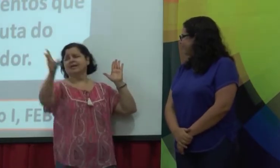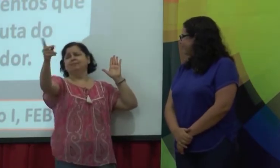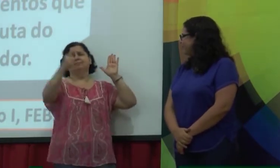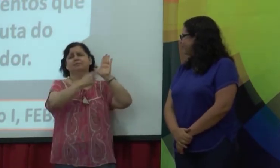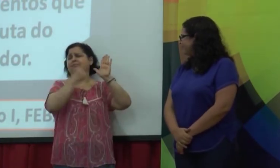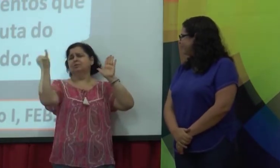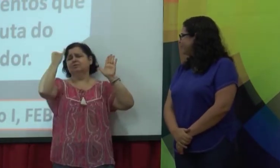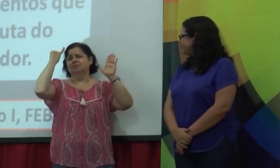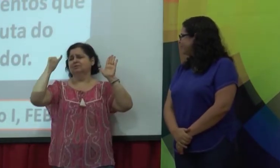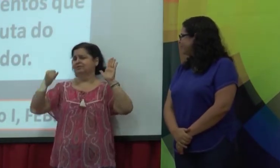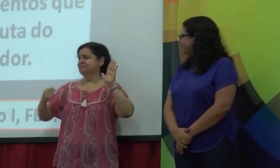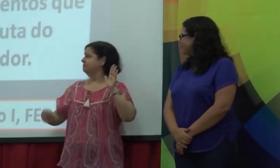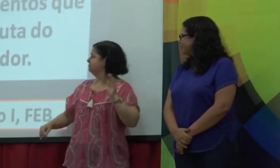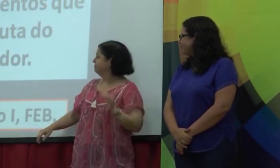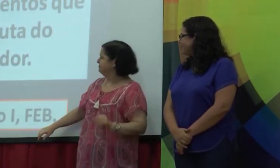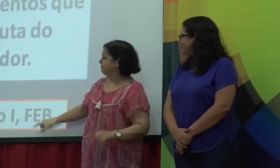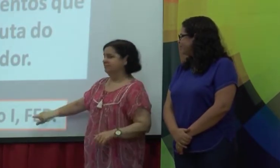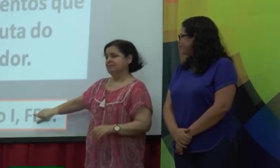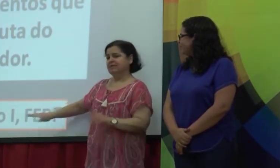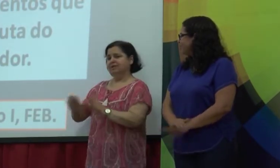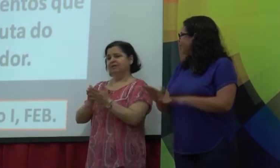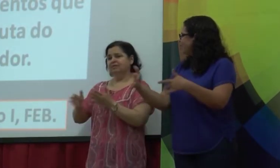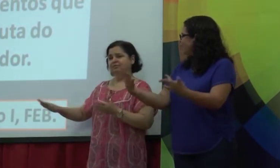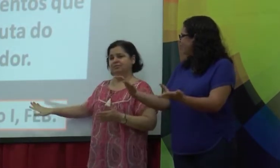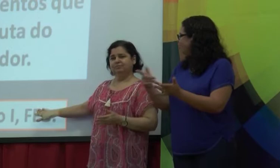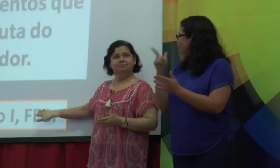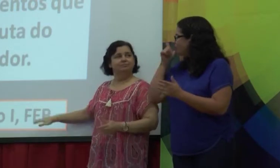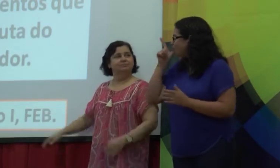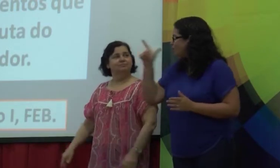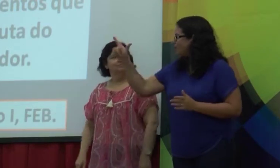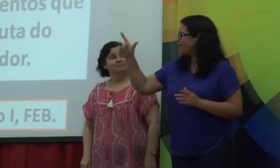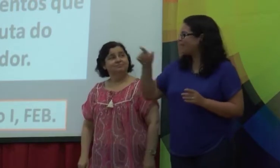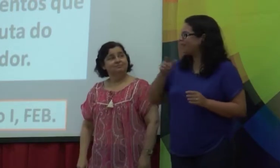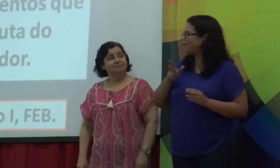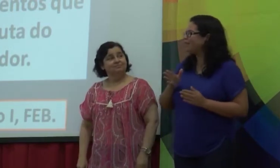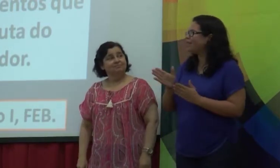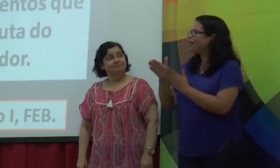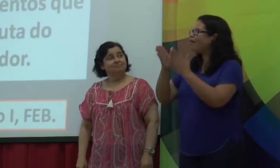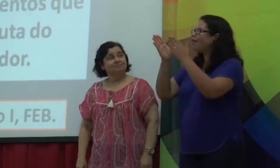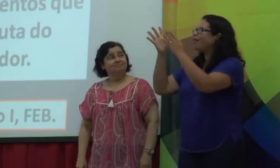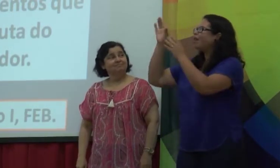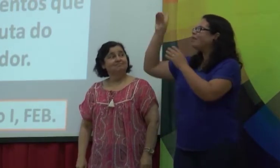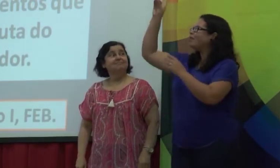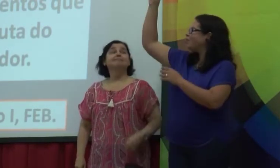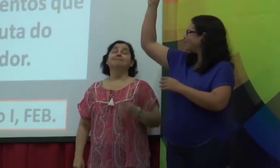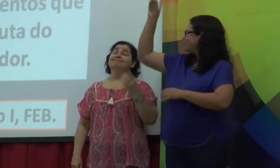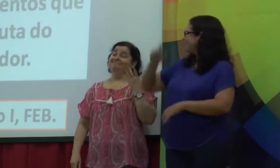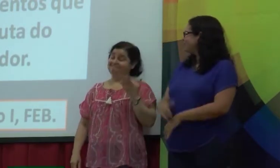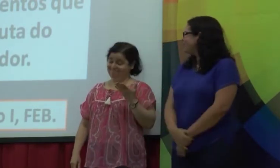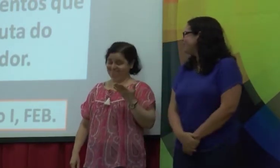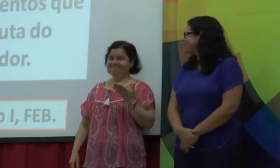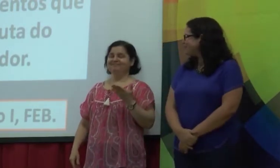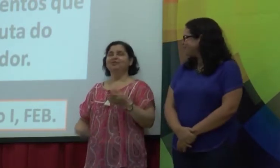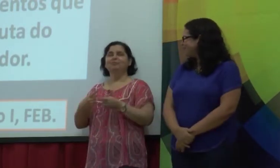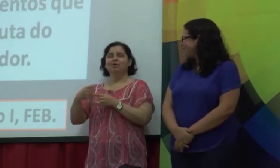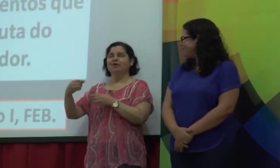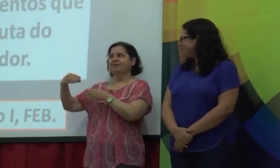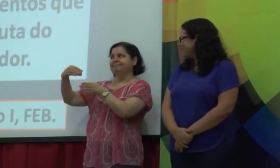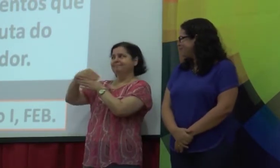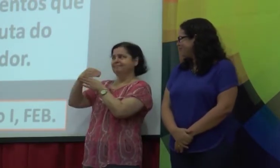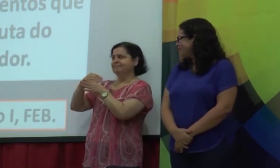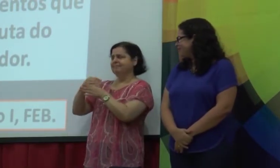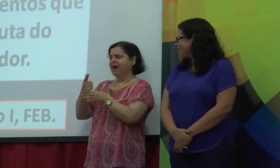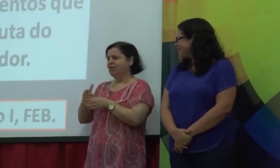muito importante. Nosso modelo Jesus foi retirado desse livro. E ele vai nos levar ao caminho